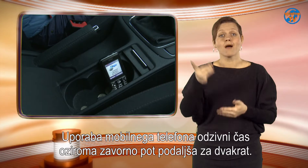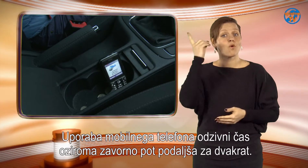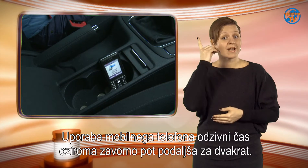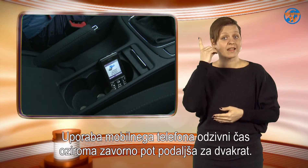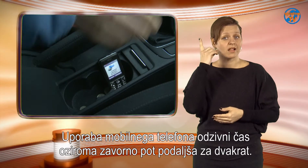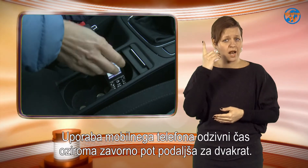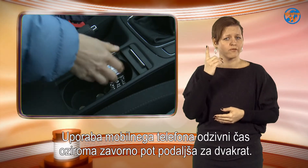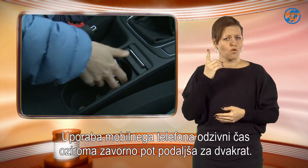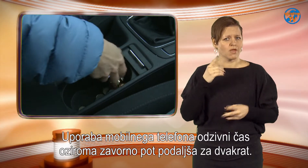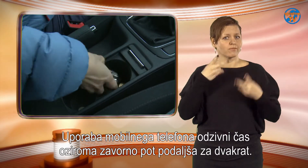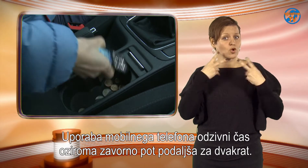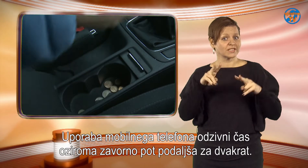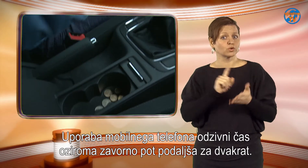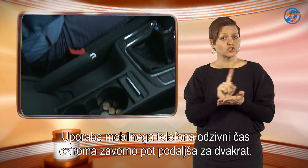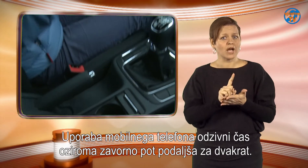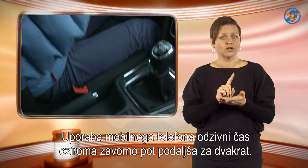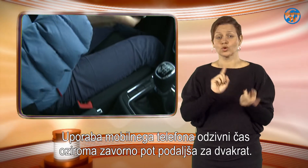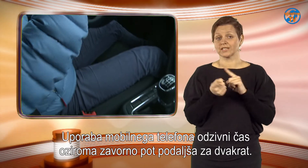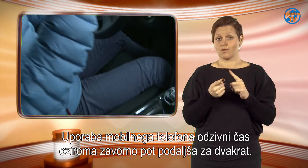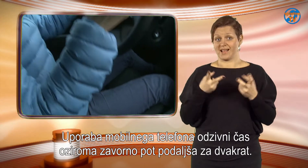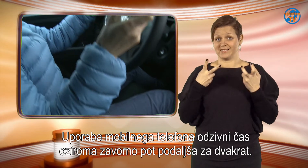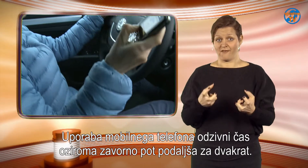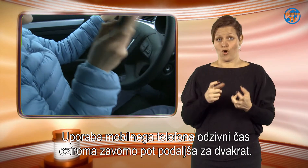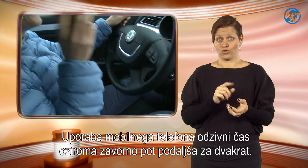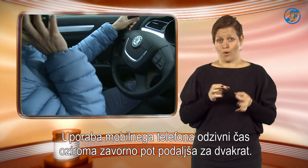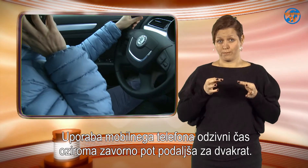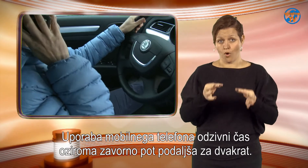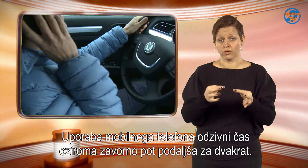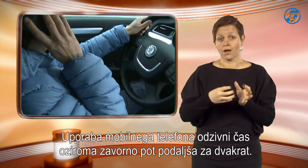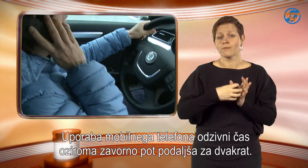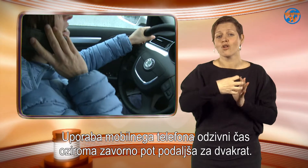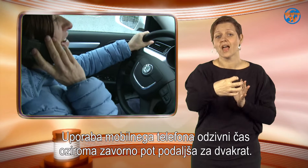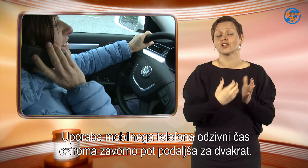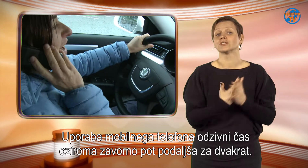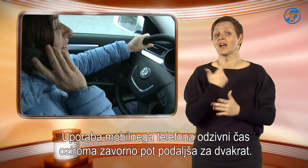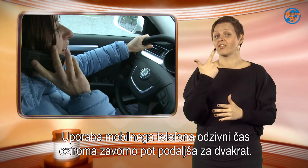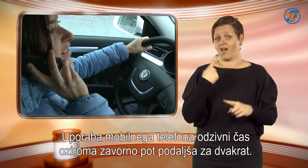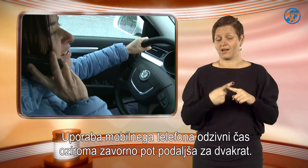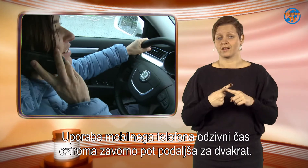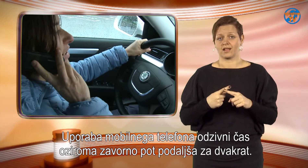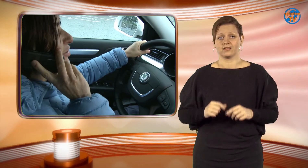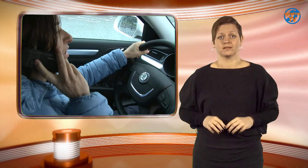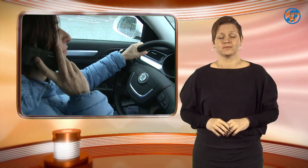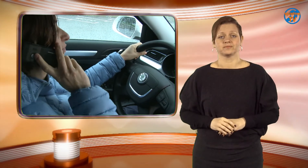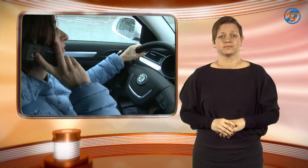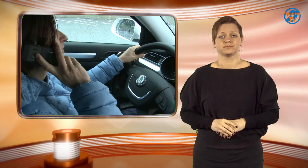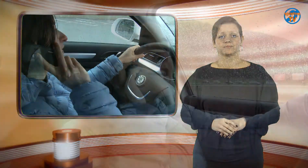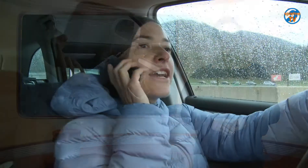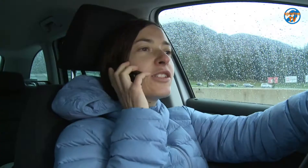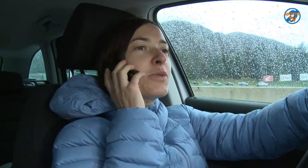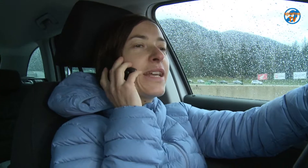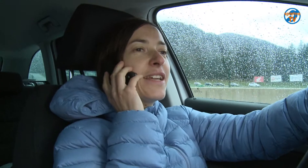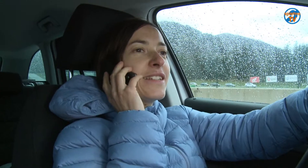Uporaba mobilnega telefona odzivni čas oziroma zavorno pot podaljša za 2-krat.